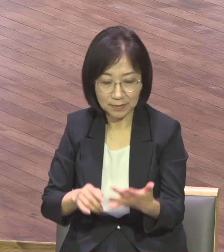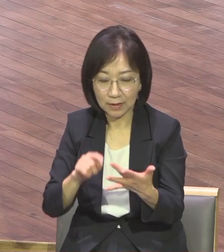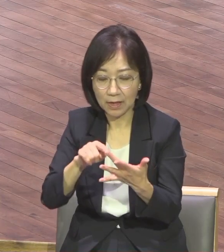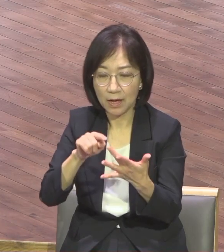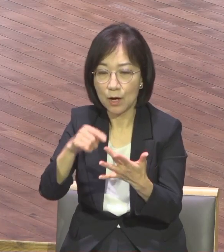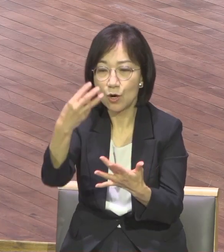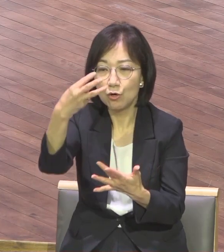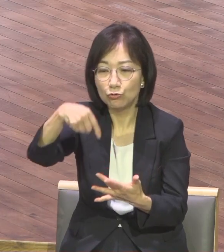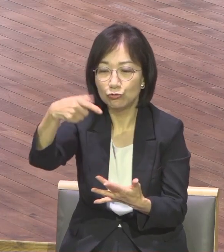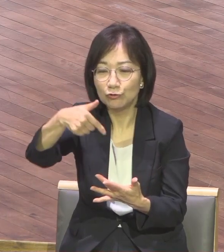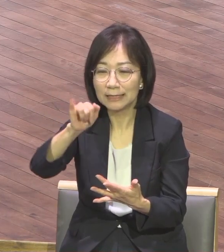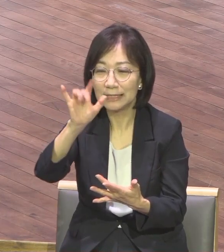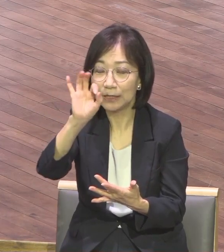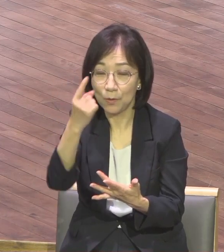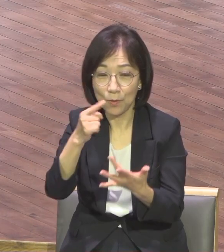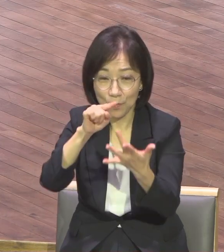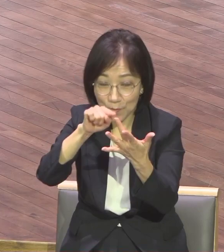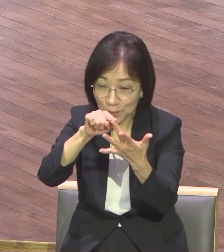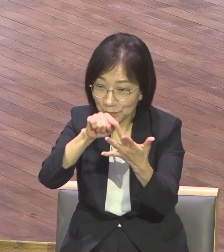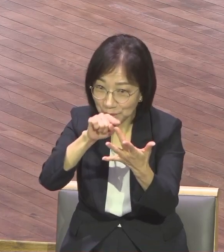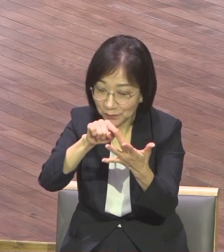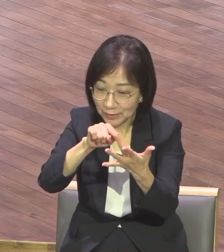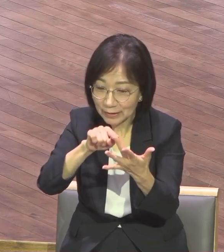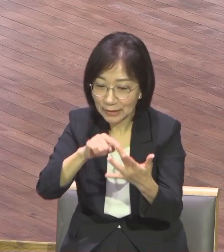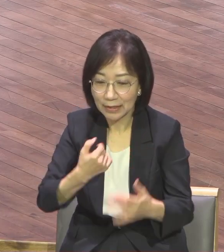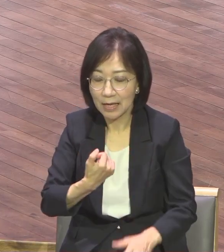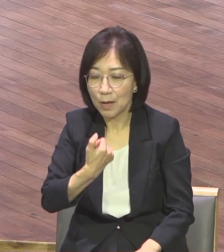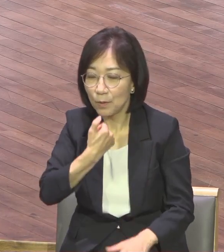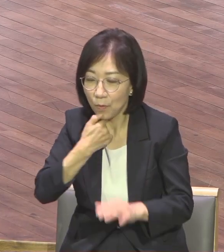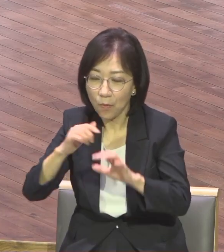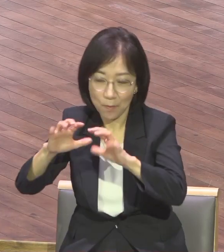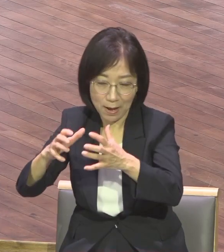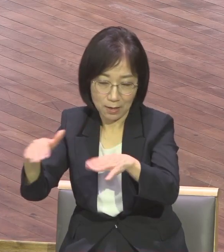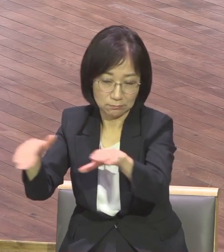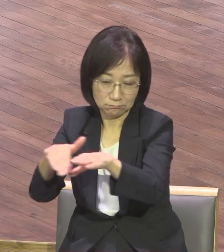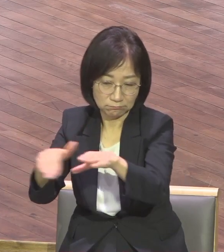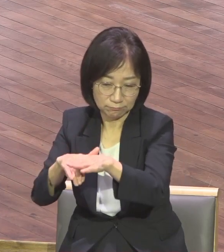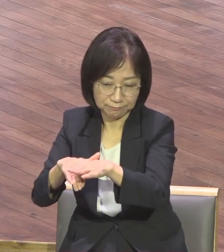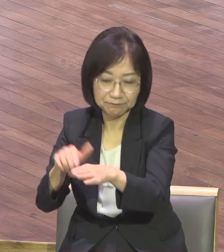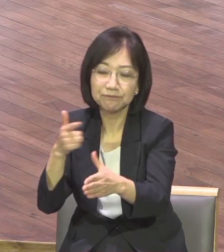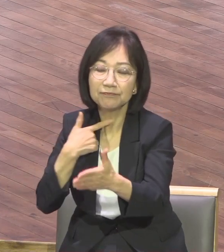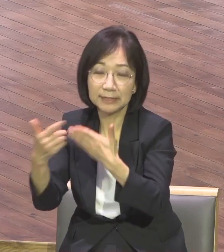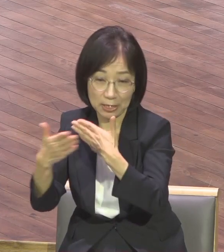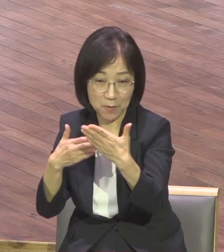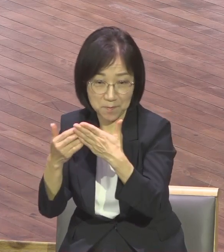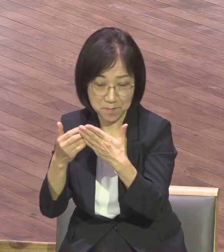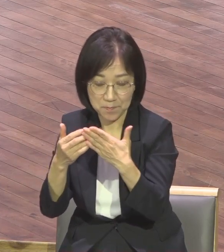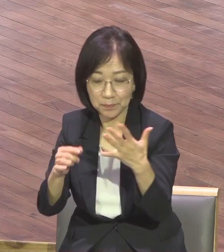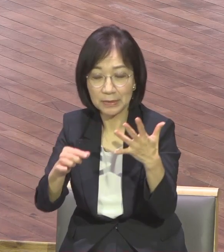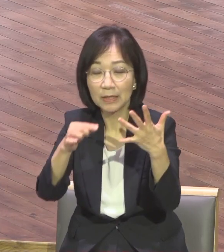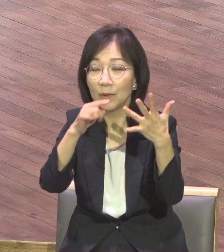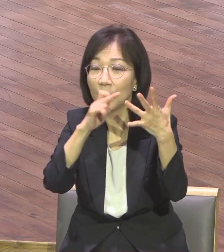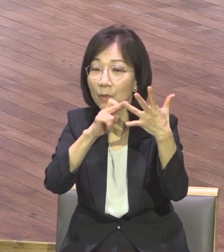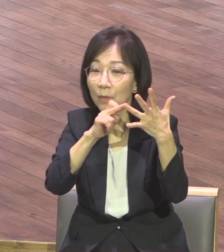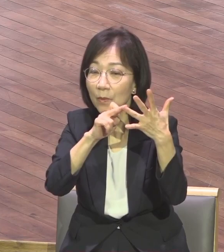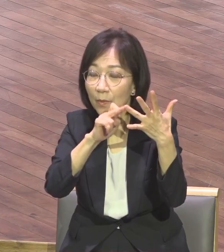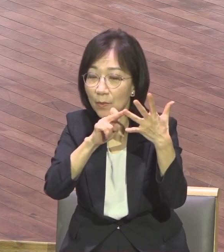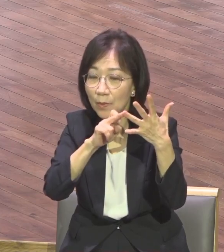루치오스라는데, 이 사람은 로마 이 문화권의 영향을 받은 사람이었어요. 그리고 네 번째로 헤롯의